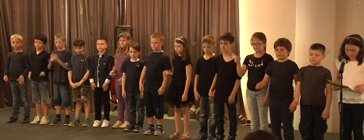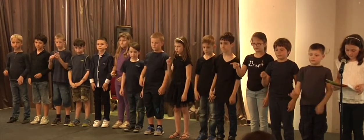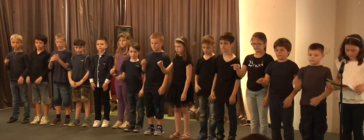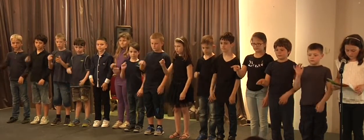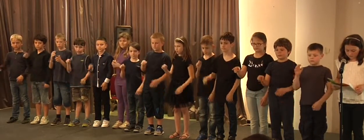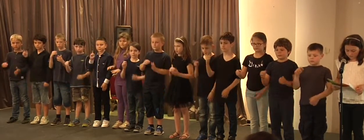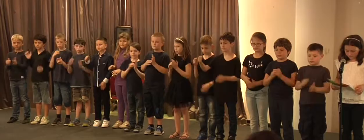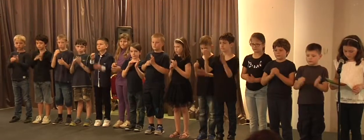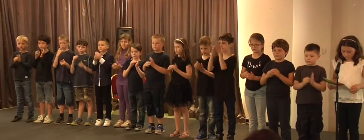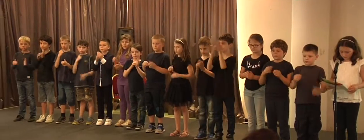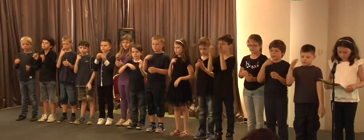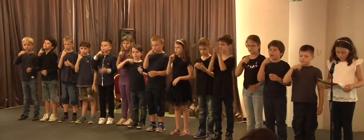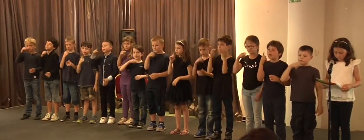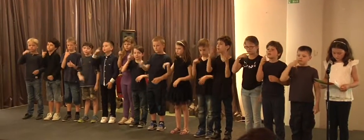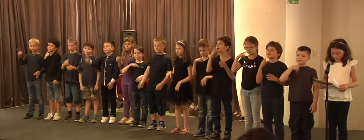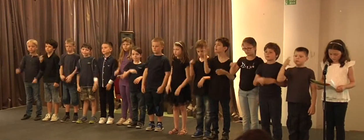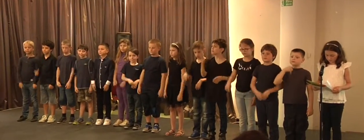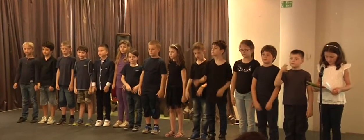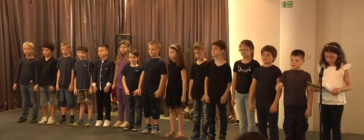poželjeti